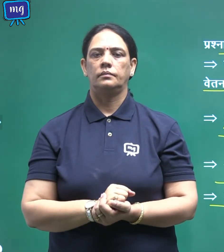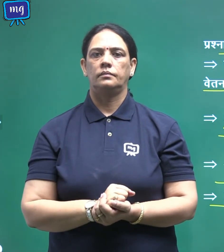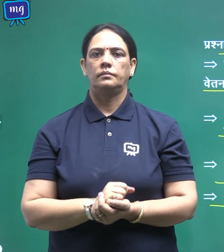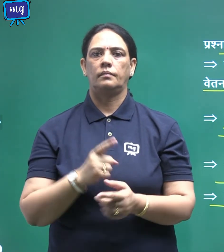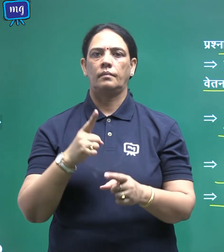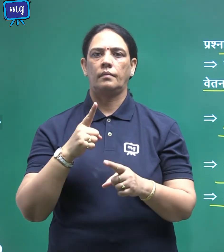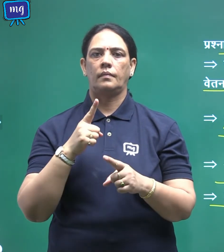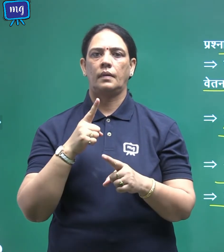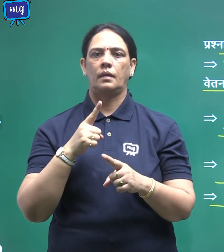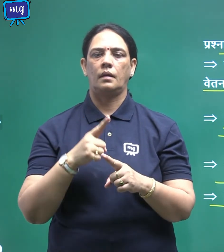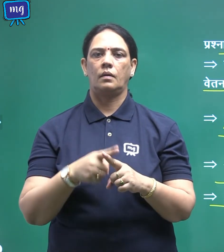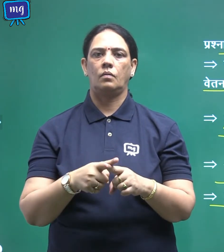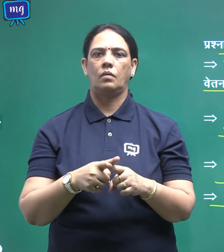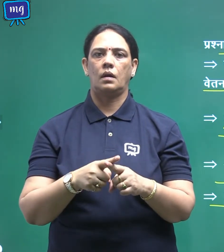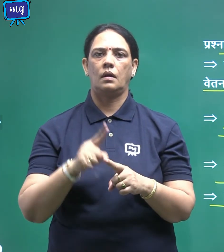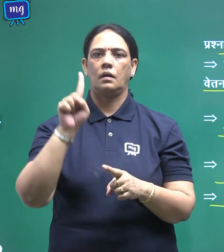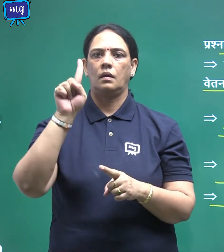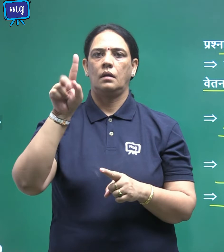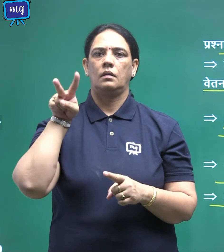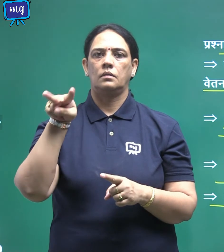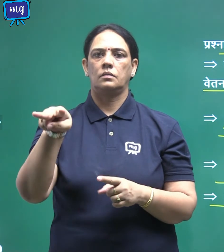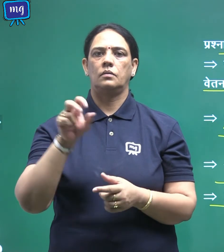गुणा 100,